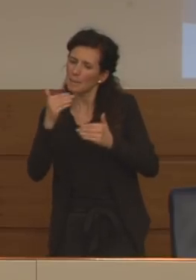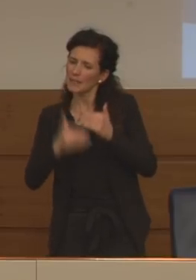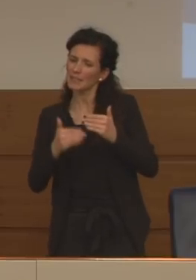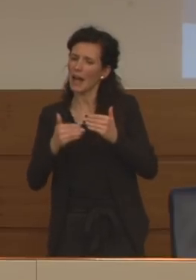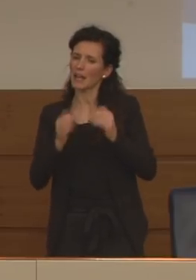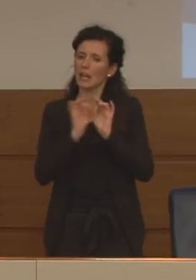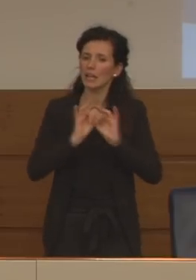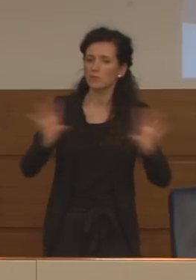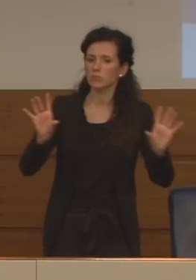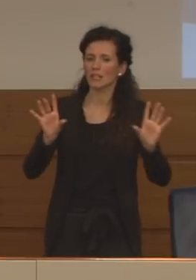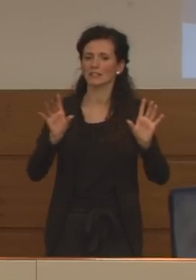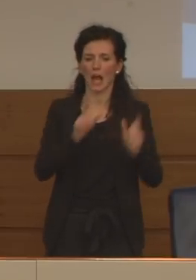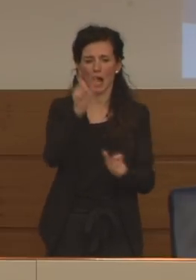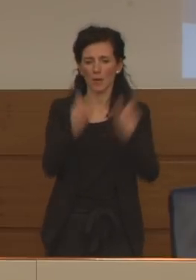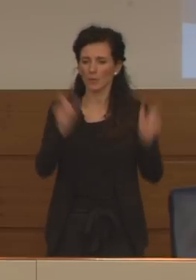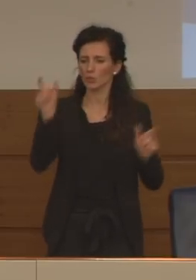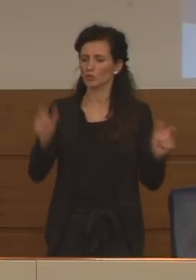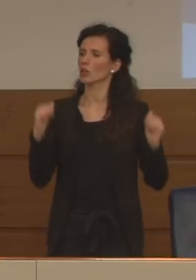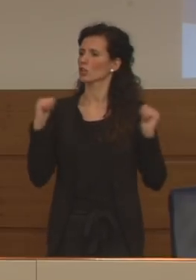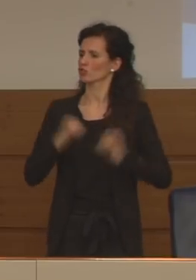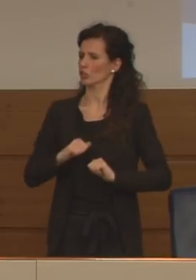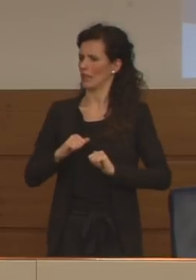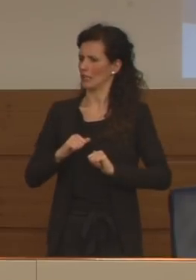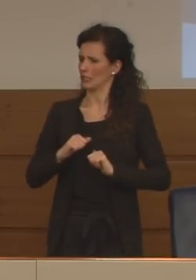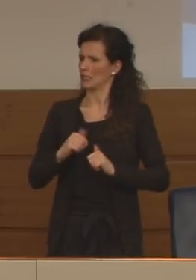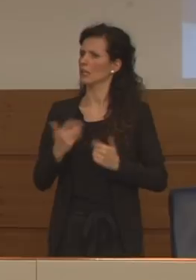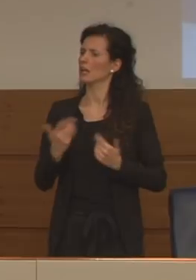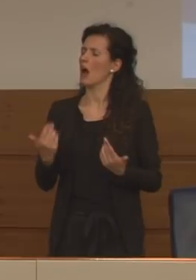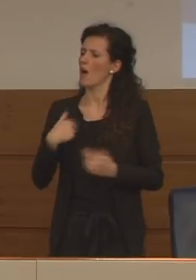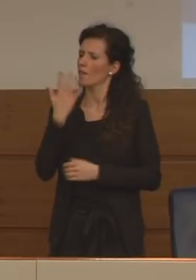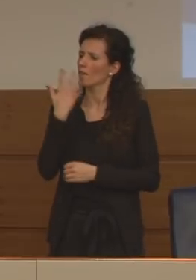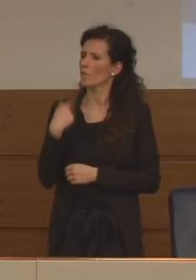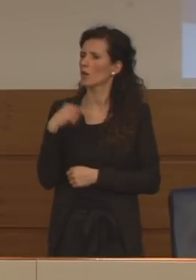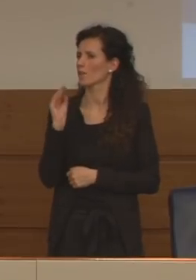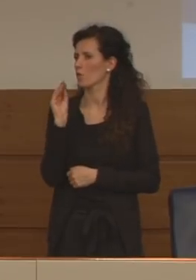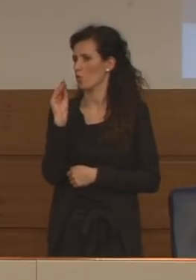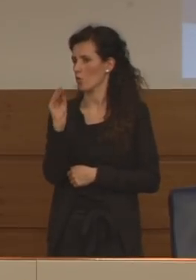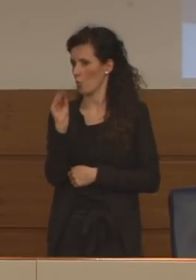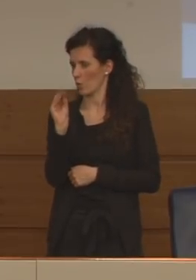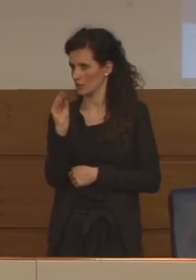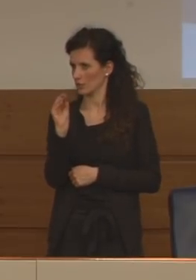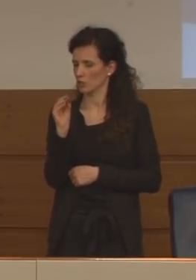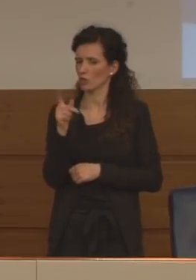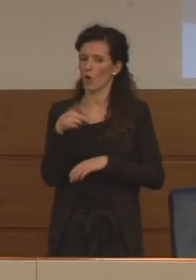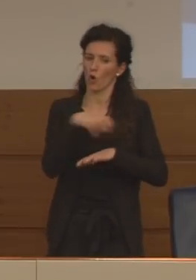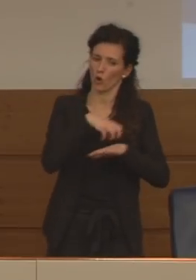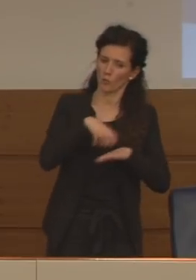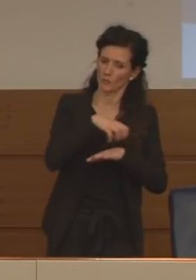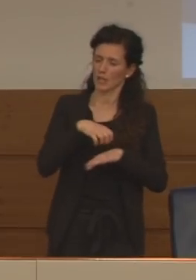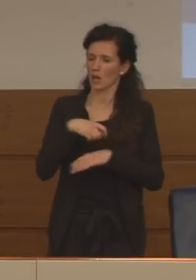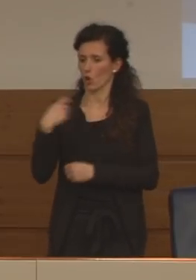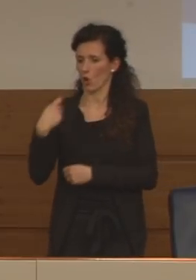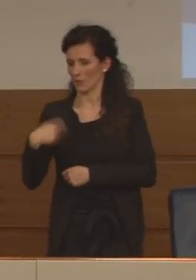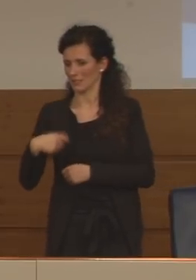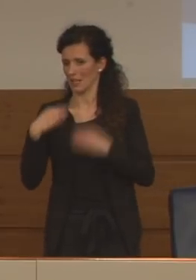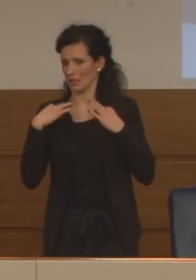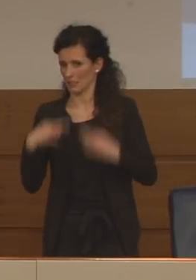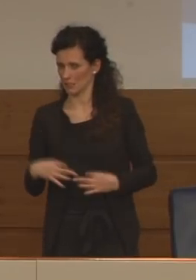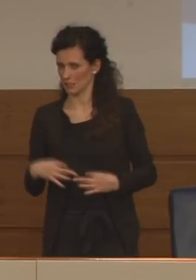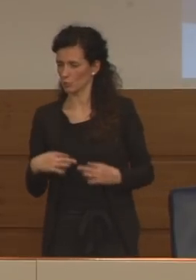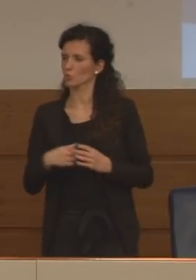cittadini dell'intera popolazione volevo porre un quesito entrambi diciamo sì al commissario sia al presidente dell'istituto